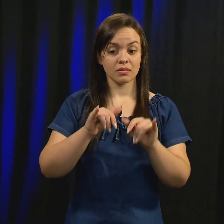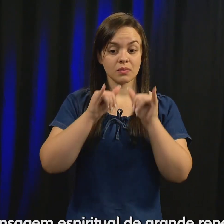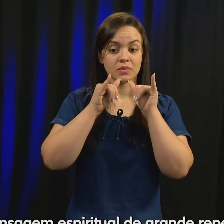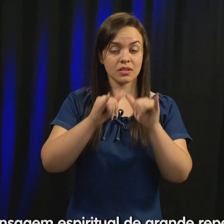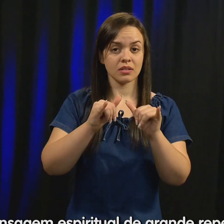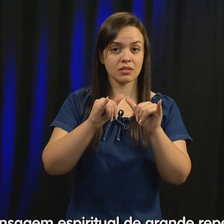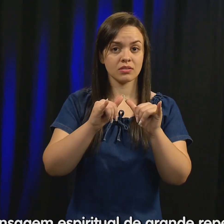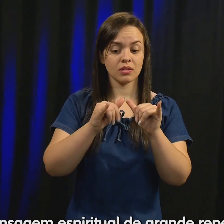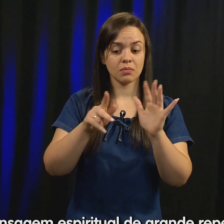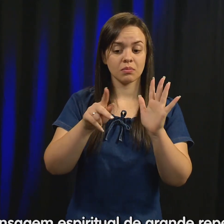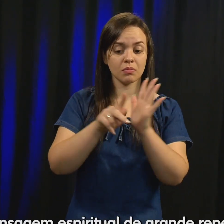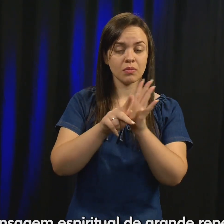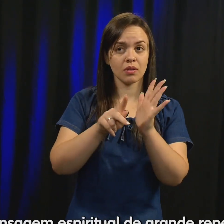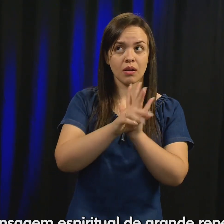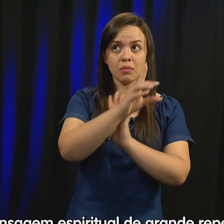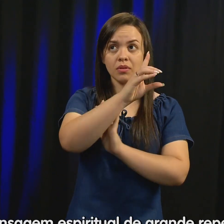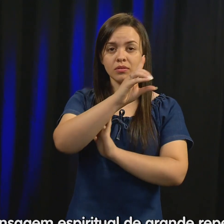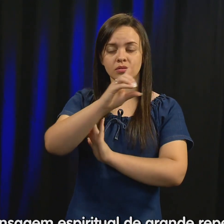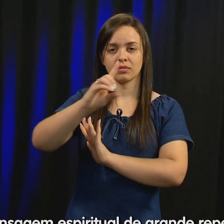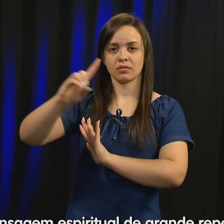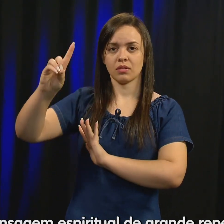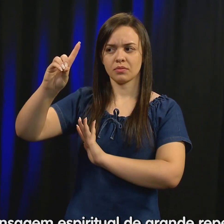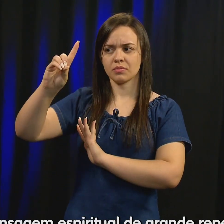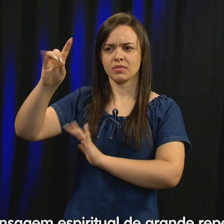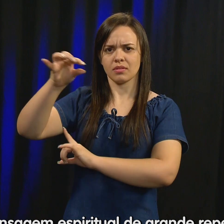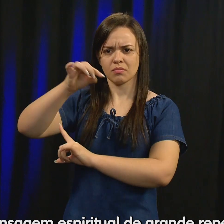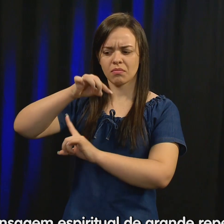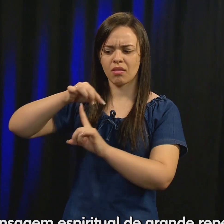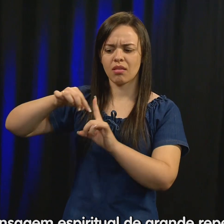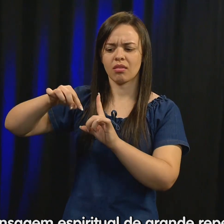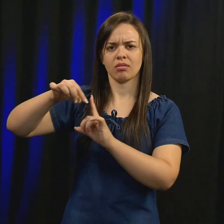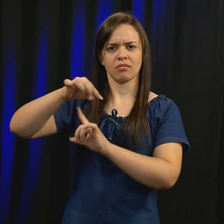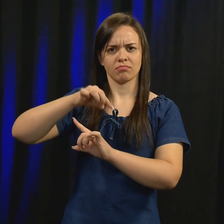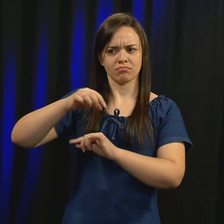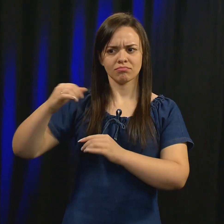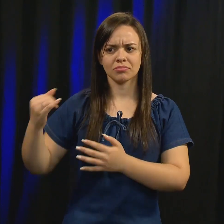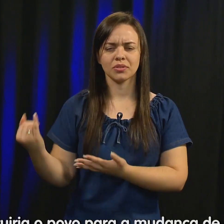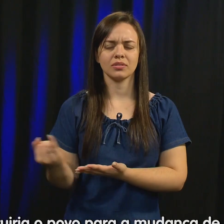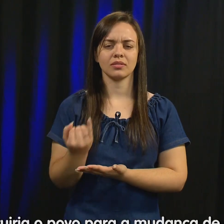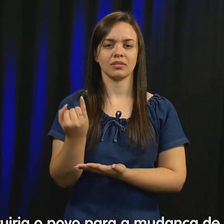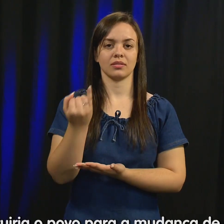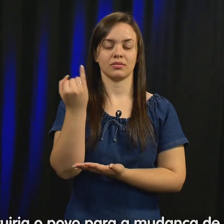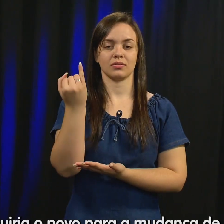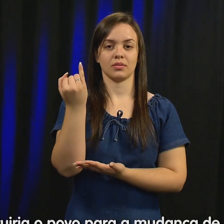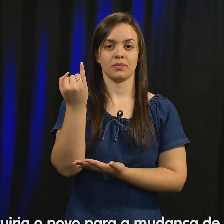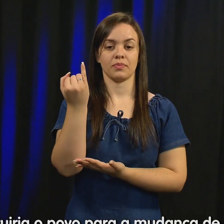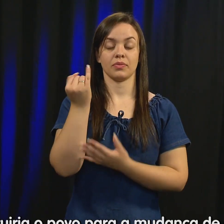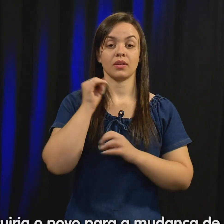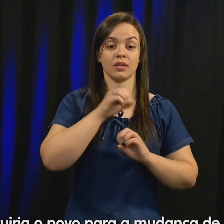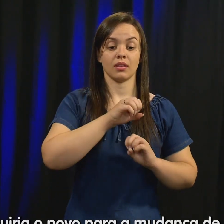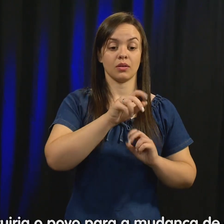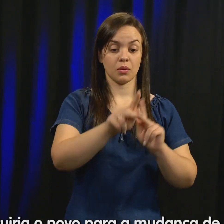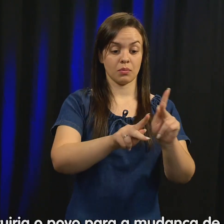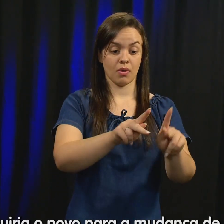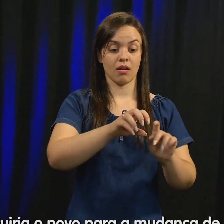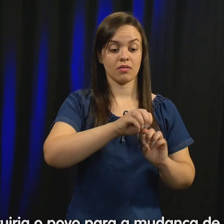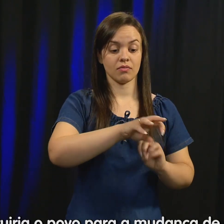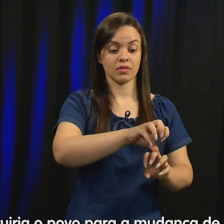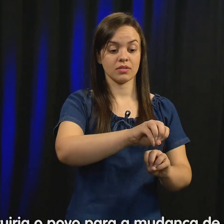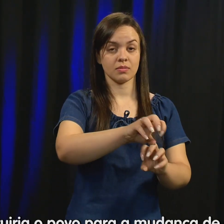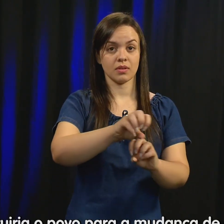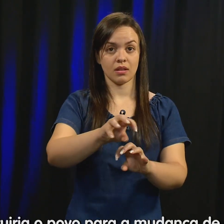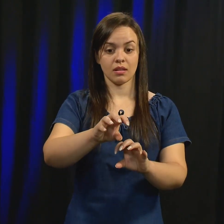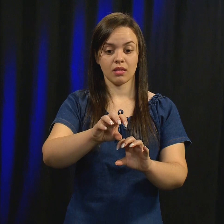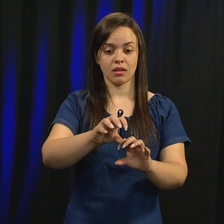divina, uma mensagem espiritual de grande repercussão, que instruiria o povo para a mudança